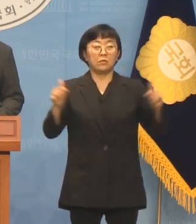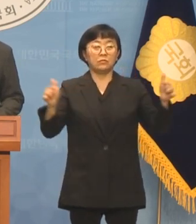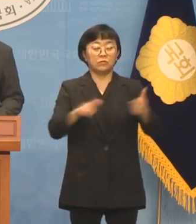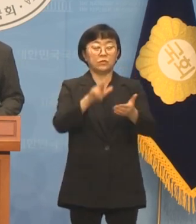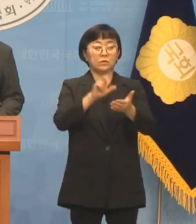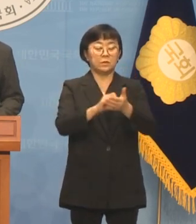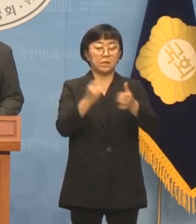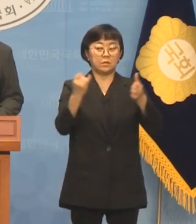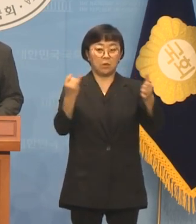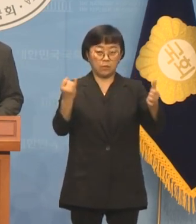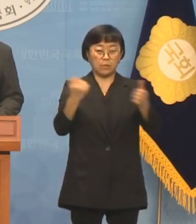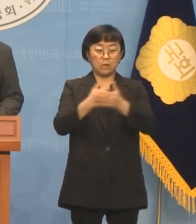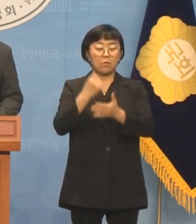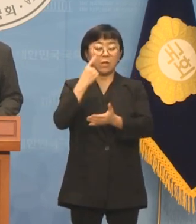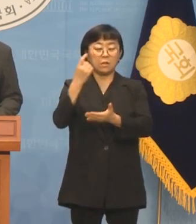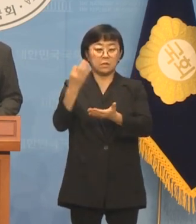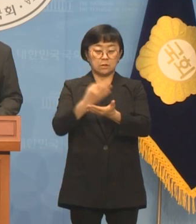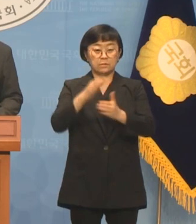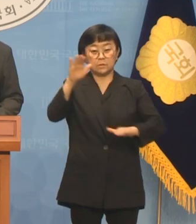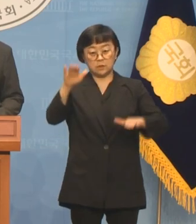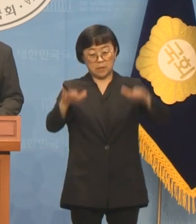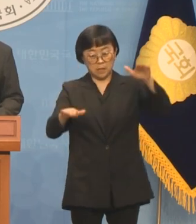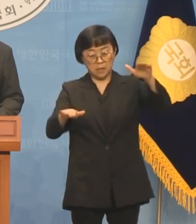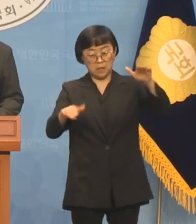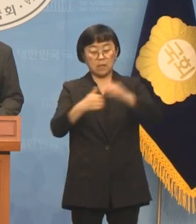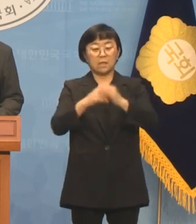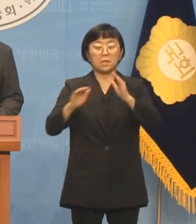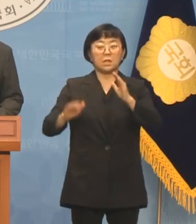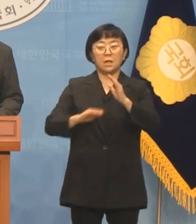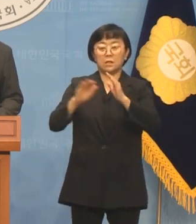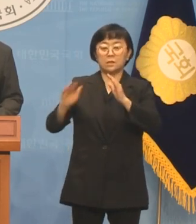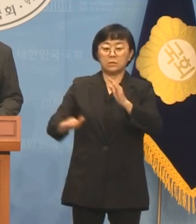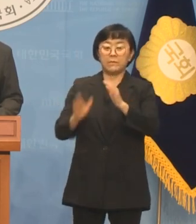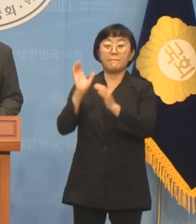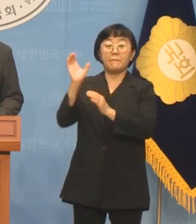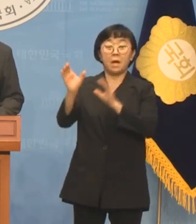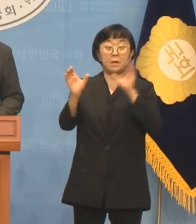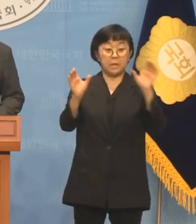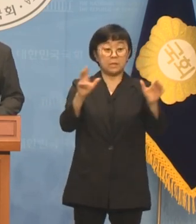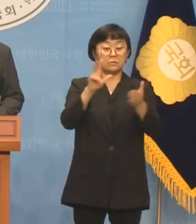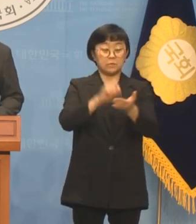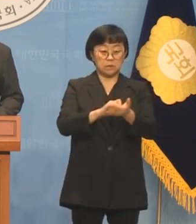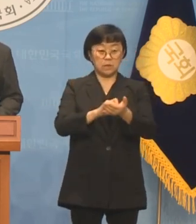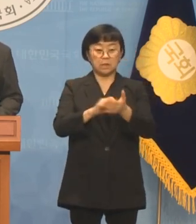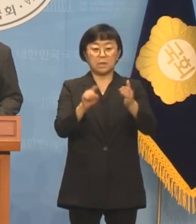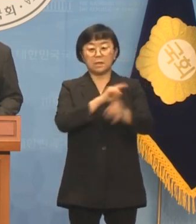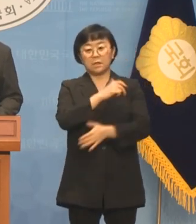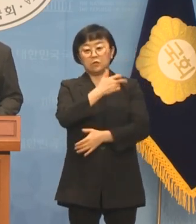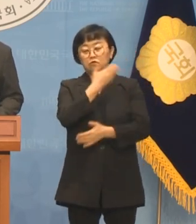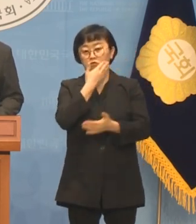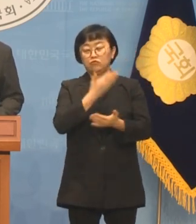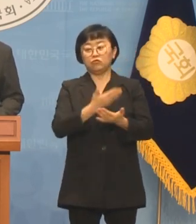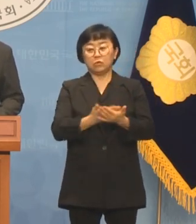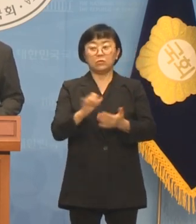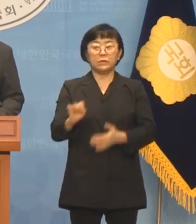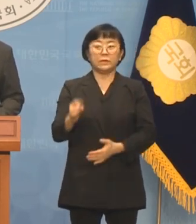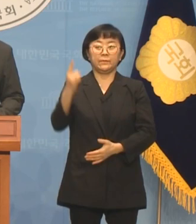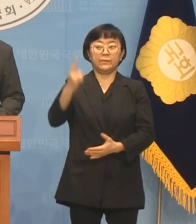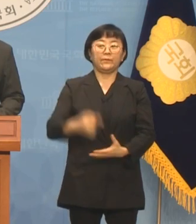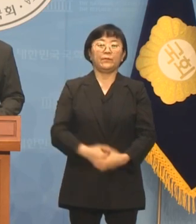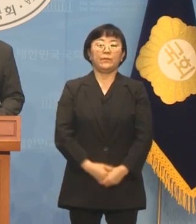성별 임금 격차로 인해 가사 노동에만 한 성별이 전담하게 되는 문제가 가장 중요한